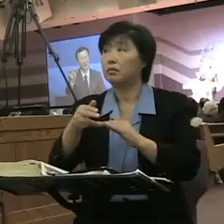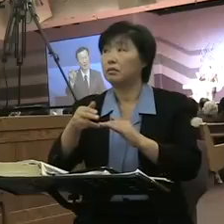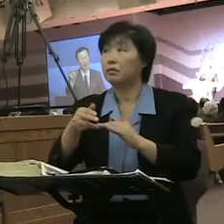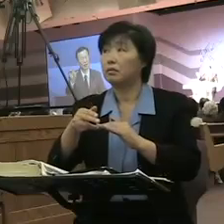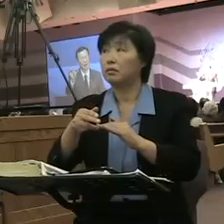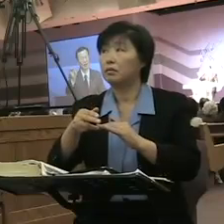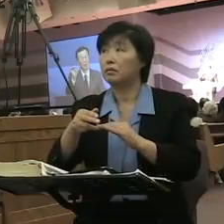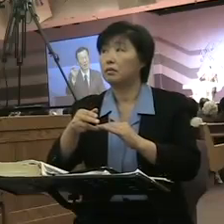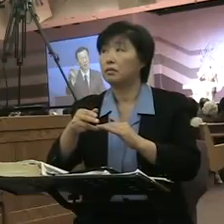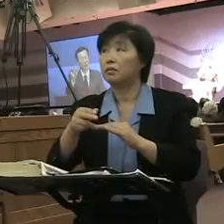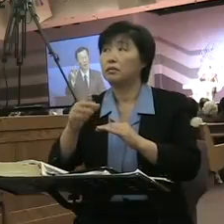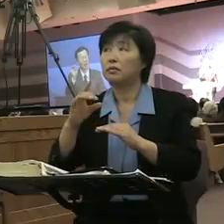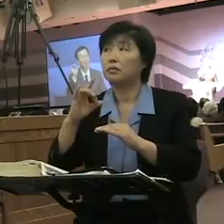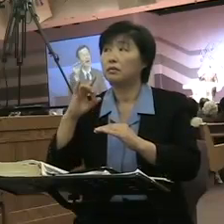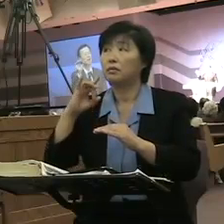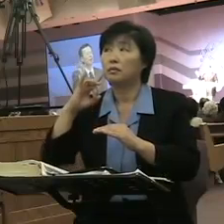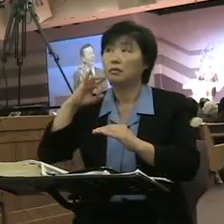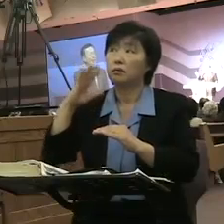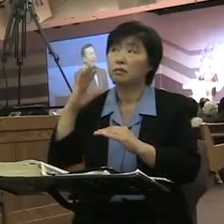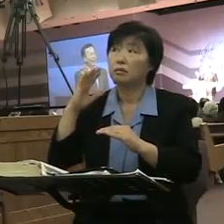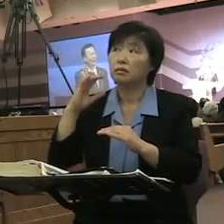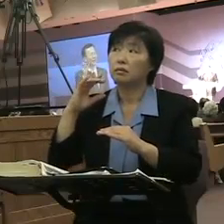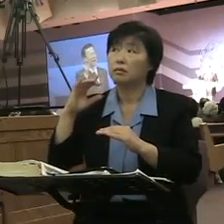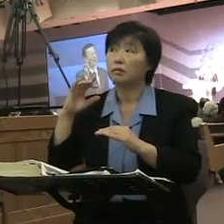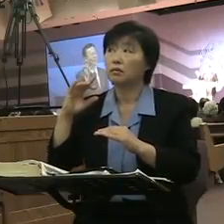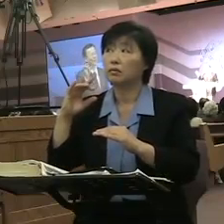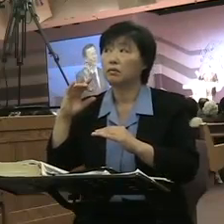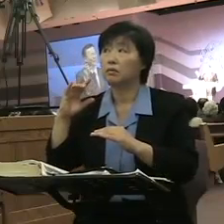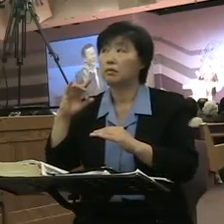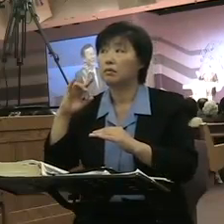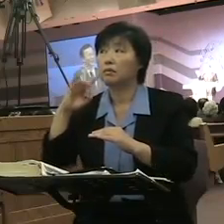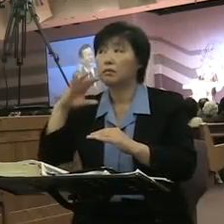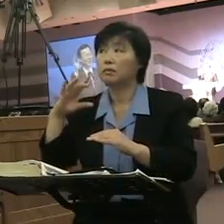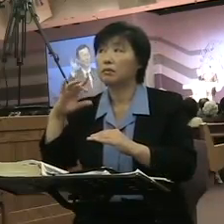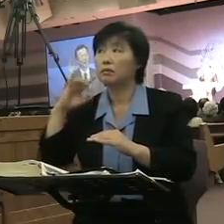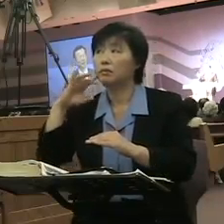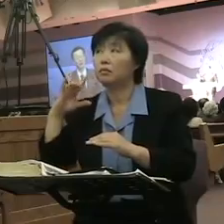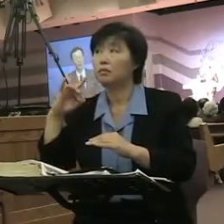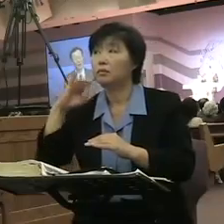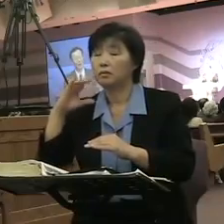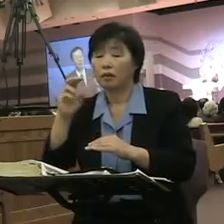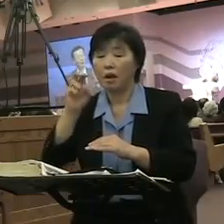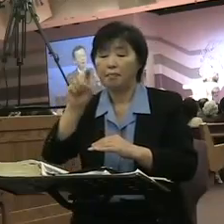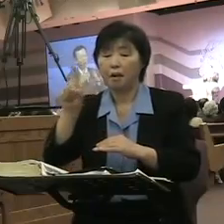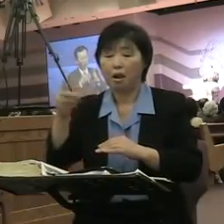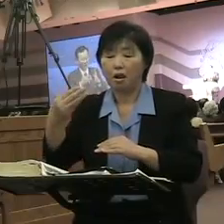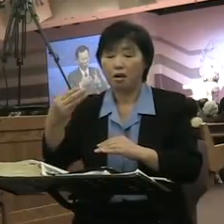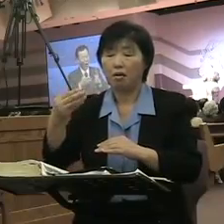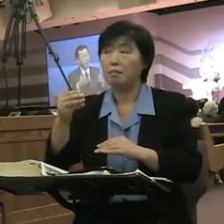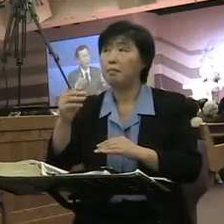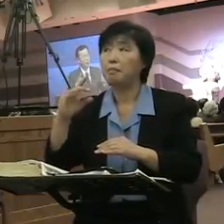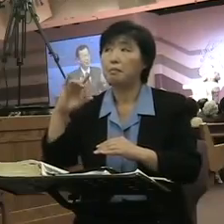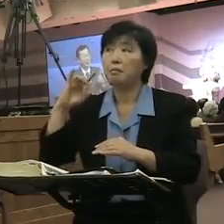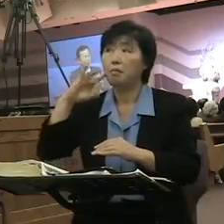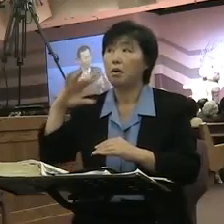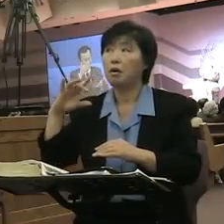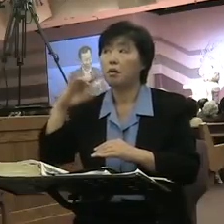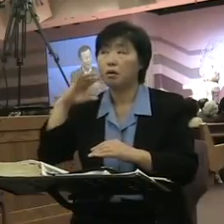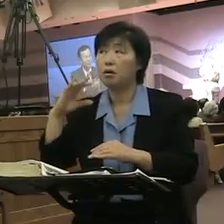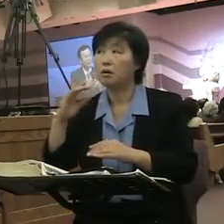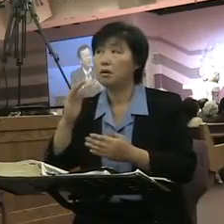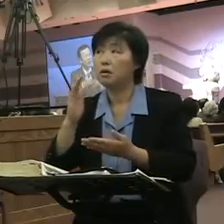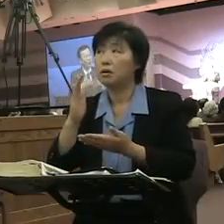벌을 얘기해요. 그 사전을 보니까 말벌이라고 나와 있더라. 말벌. 그런 말 들었는지 모르겠는데 하여튼 말벌, 좀 wasp입니다.